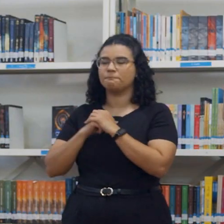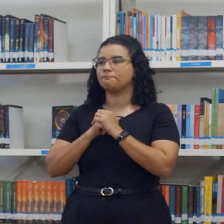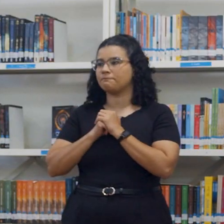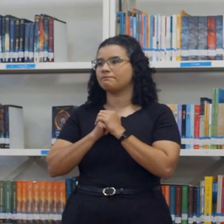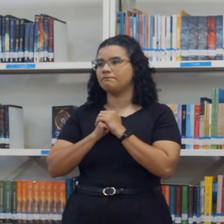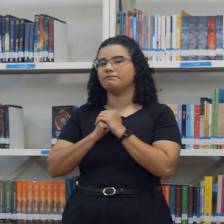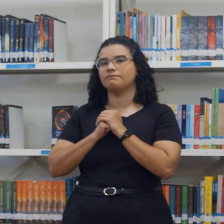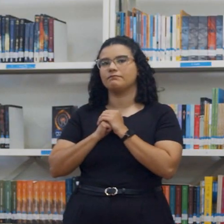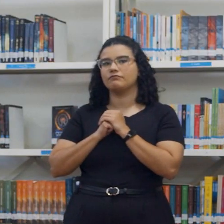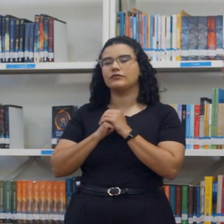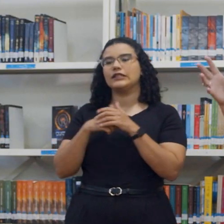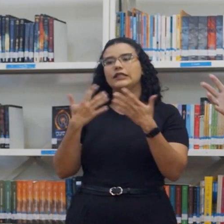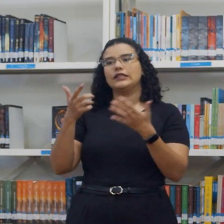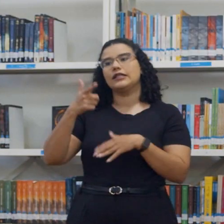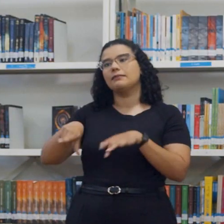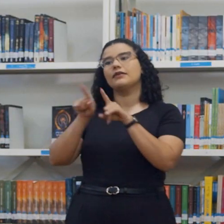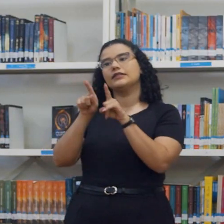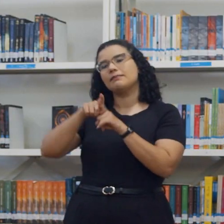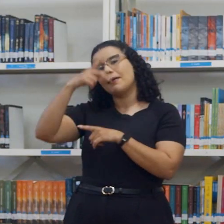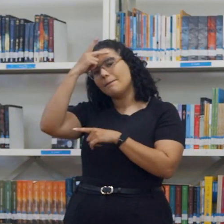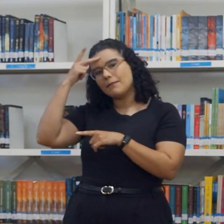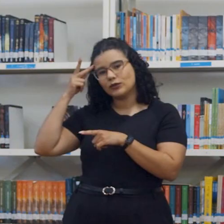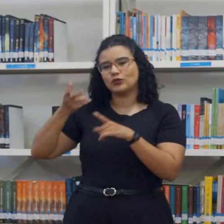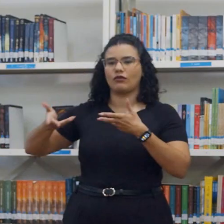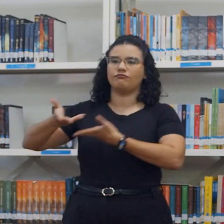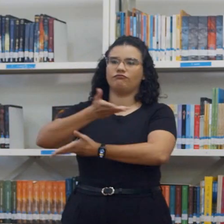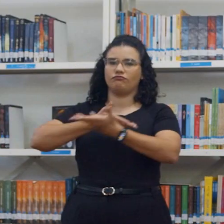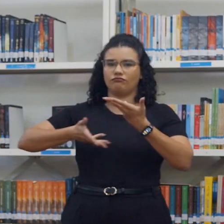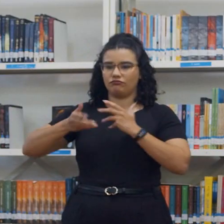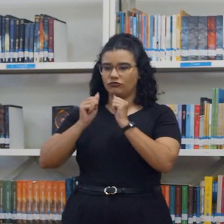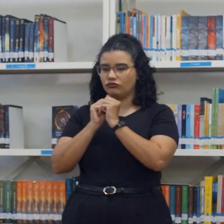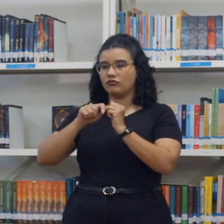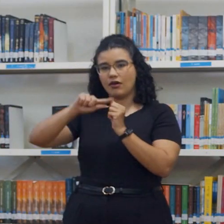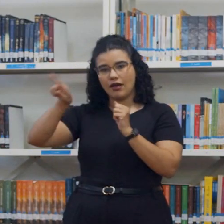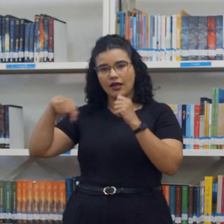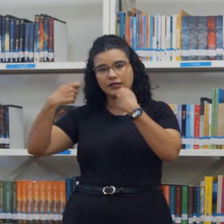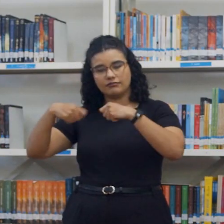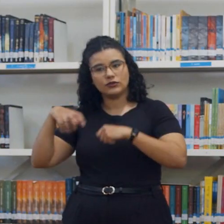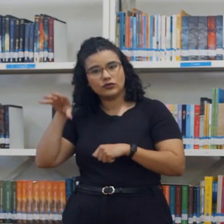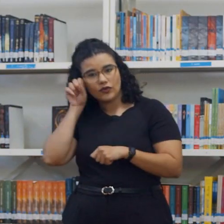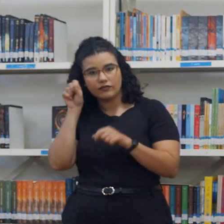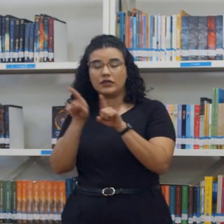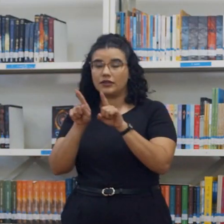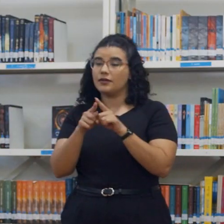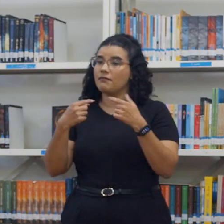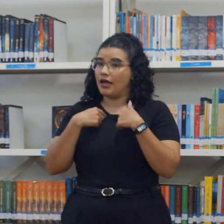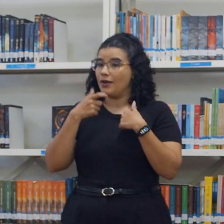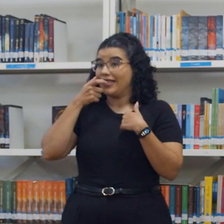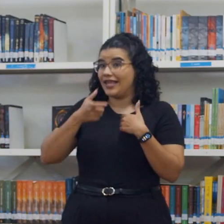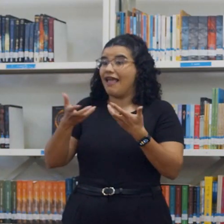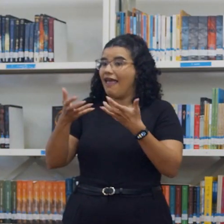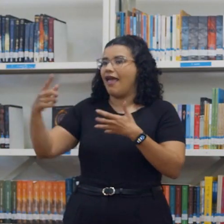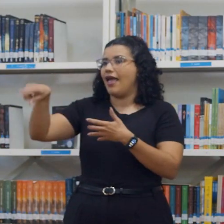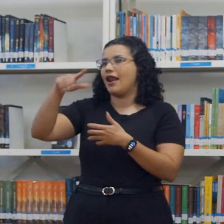e o que as pessoas que me rodeiam precisam ouvir, ou eu tenho interesse que elas